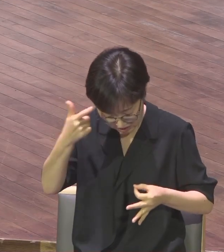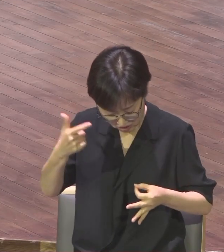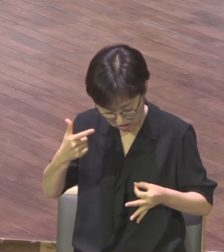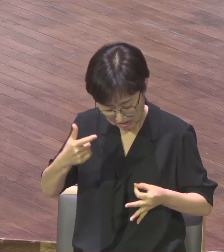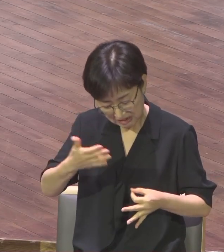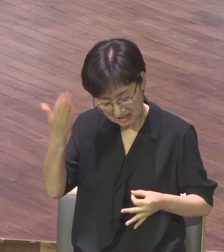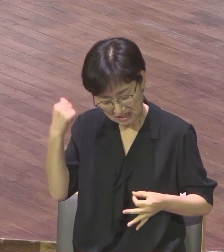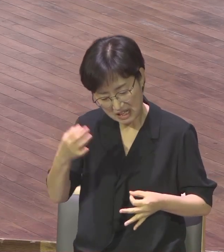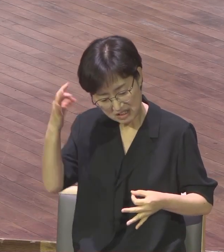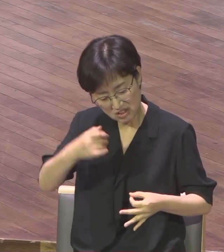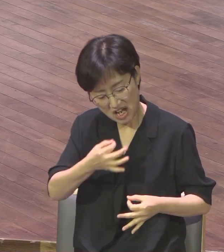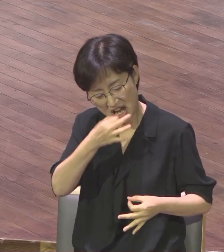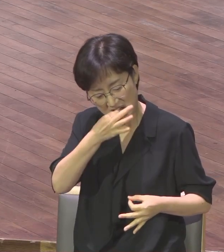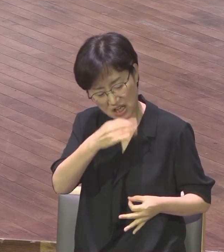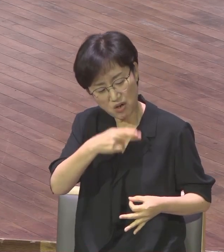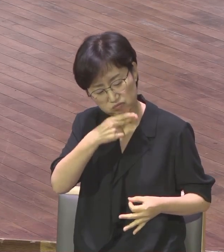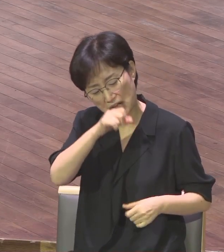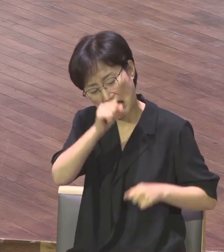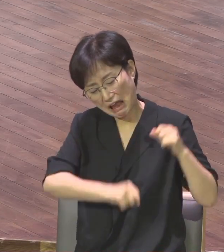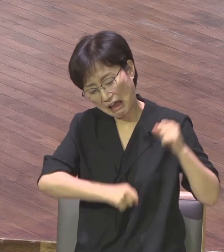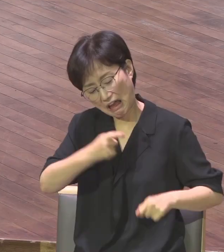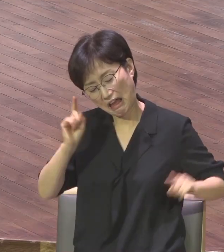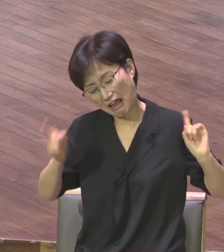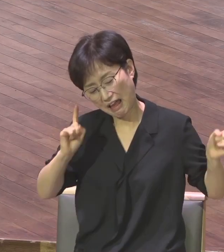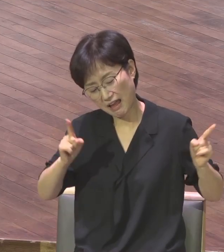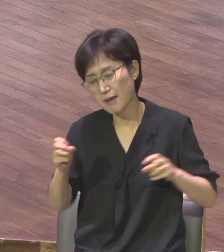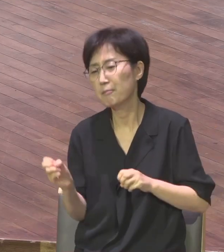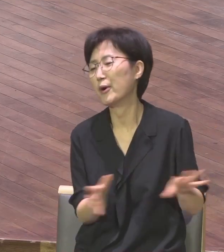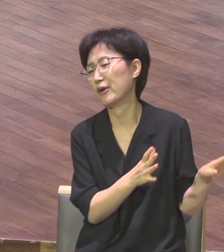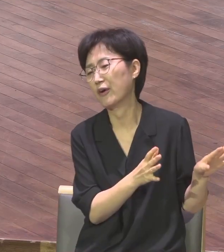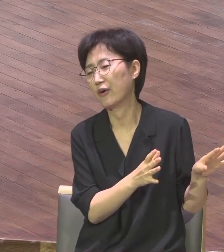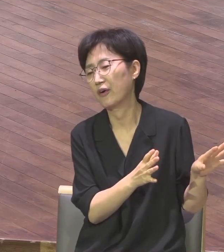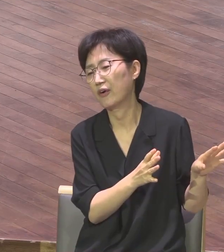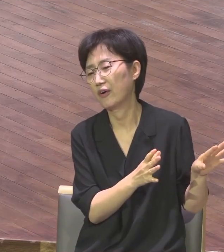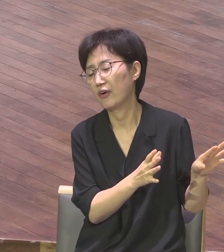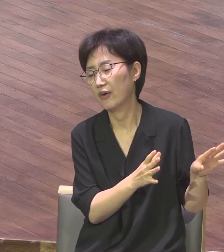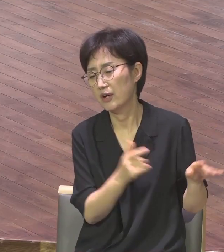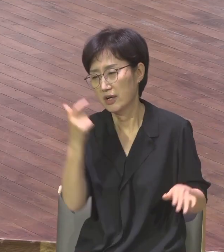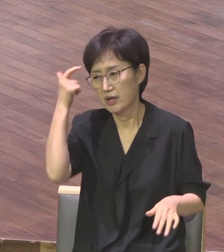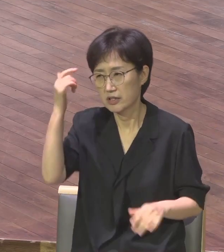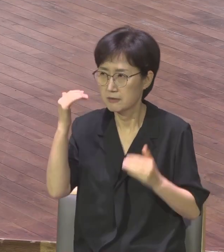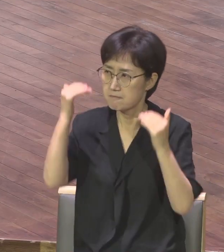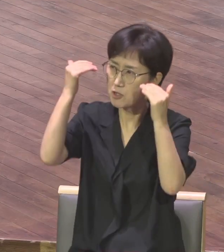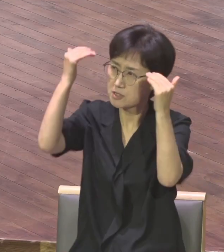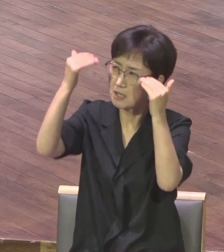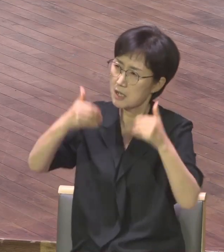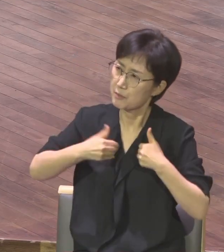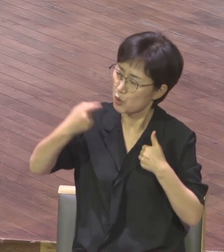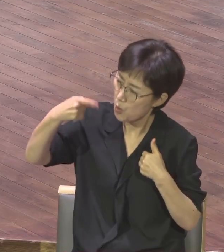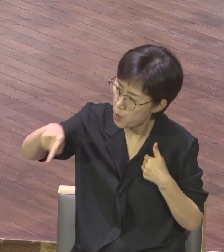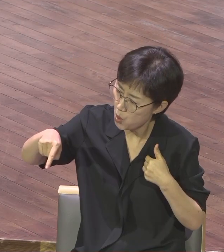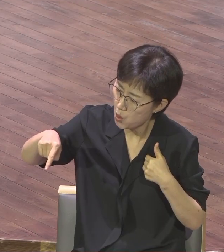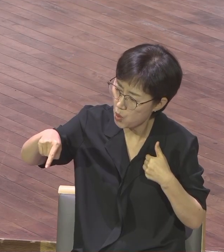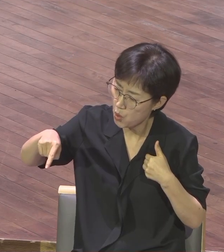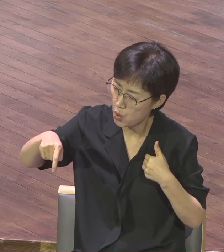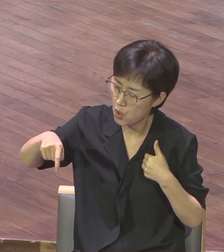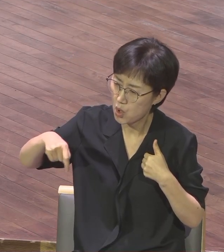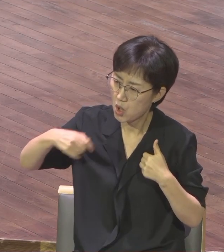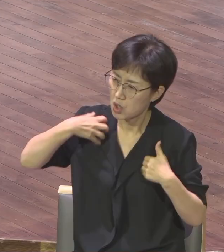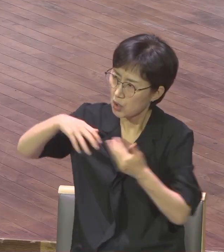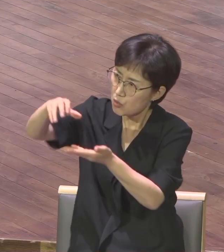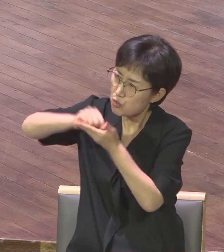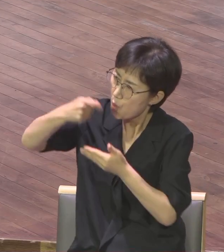벗어버리고 무익한 거 버리고 내가 영적 성장을 위해서 무엇을 가져야 하고 무엇을 누려야